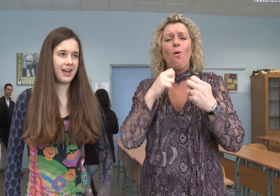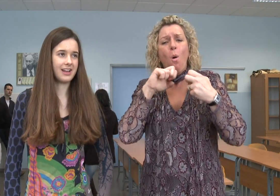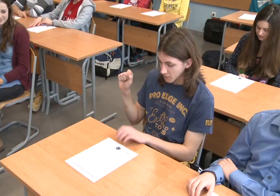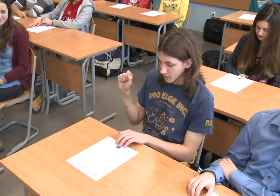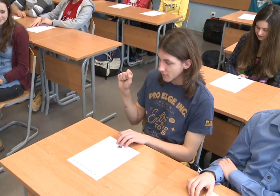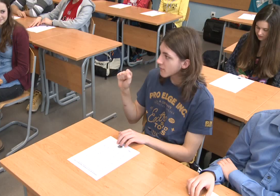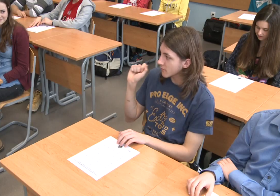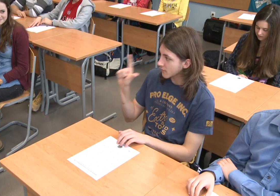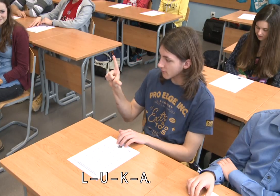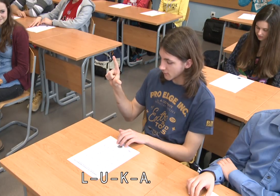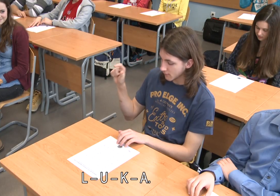bereš.